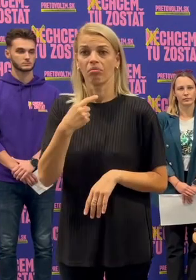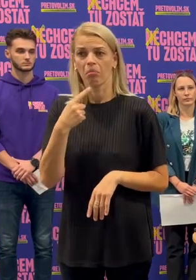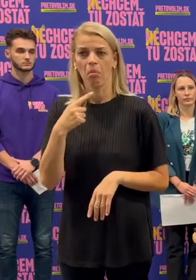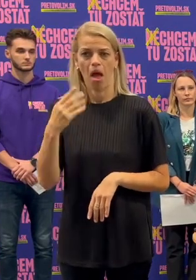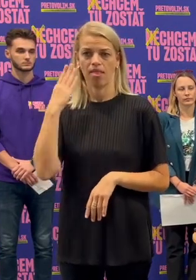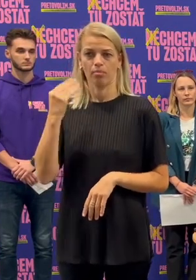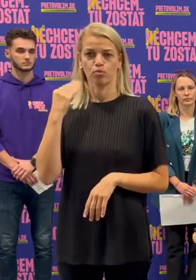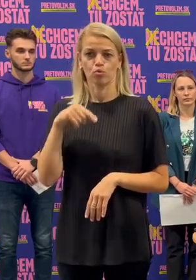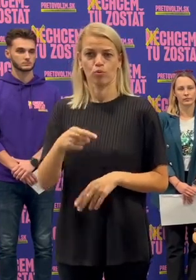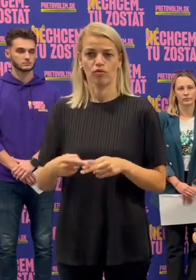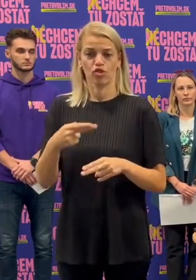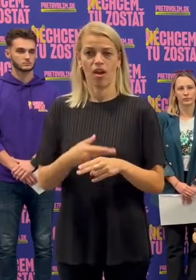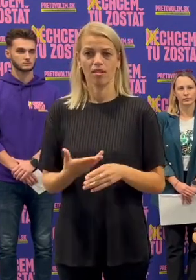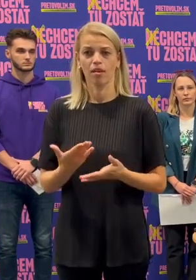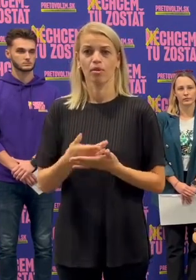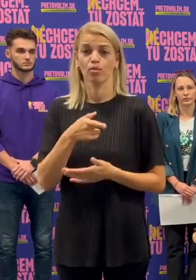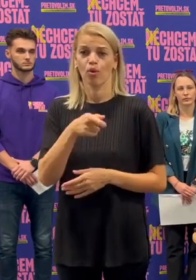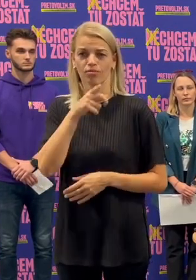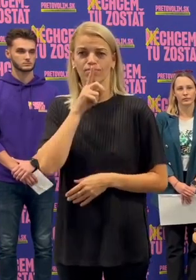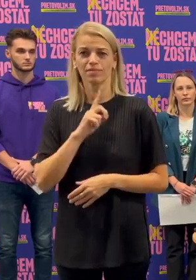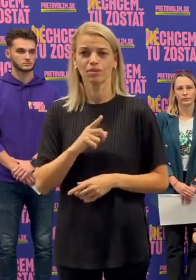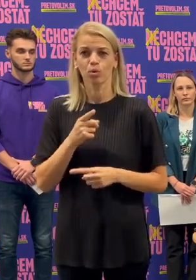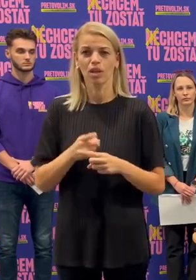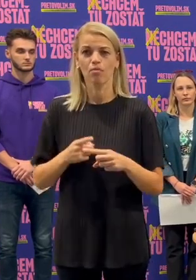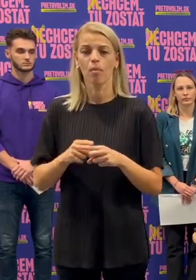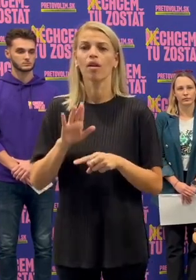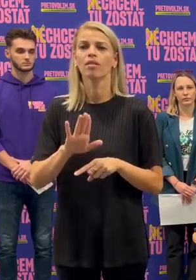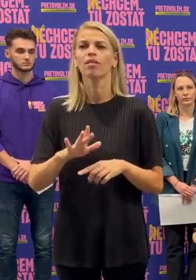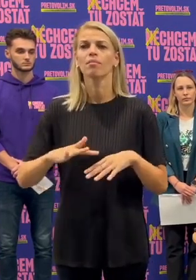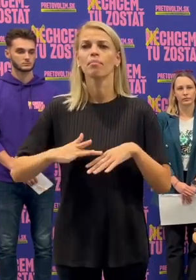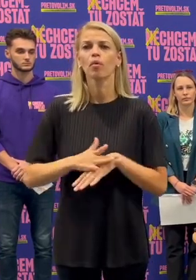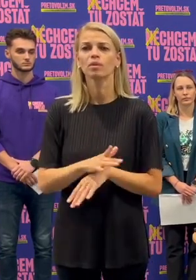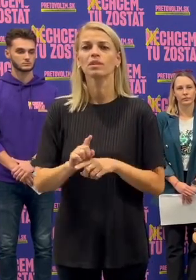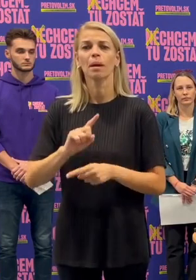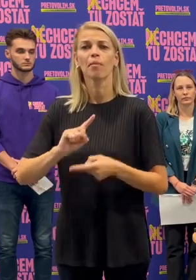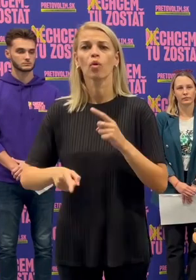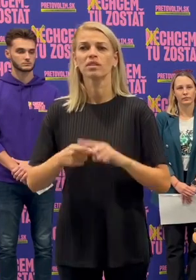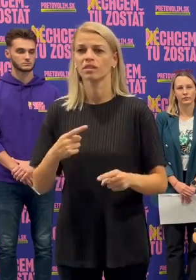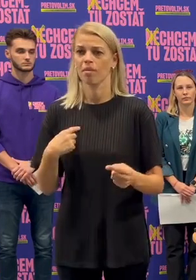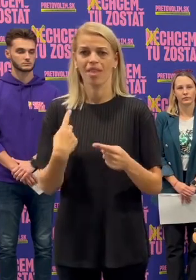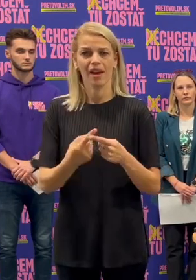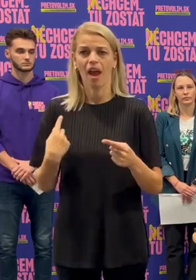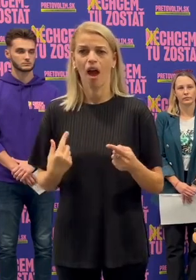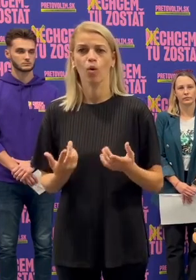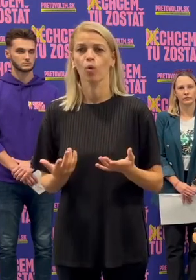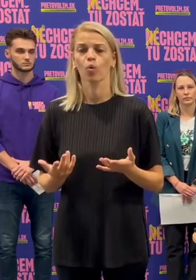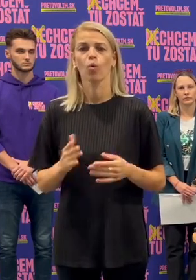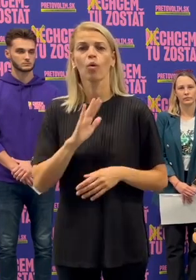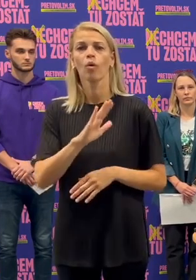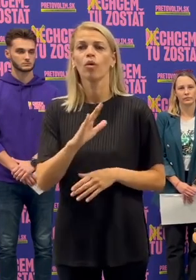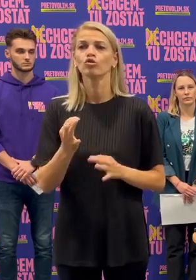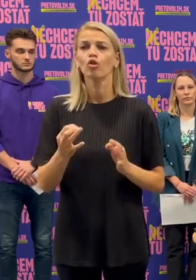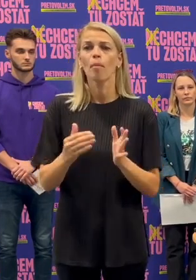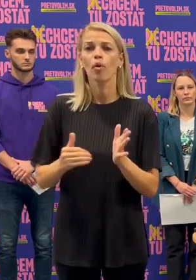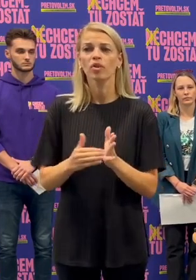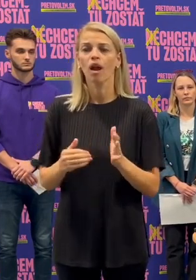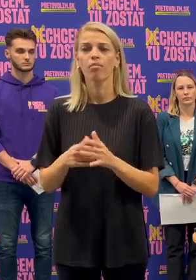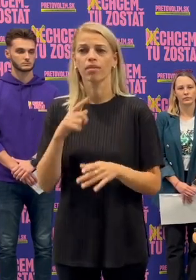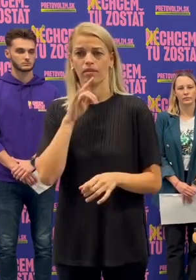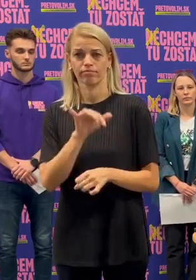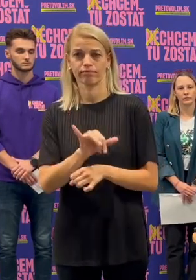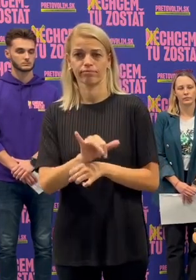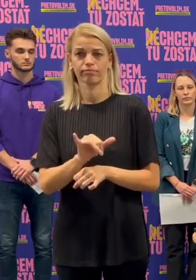krajine, čo je veľmi smutný moment, že majú pocit, že na nich politici a političky nereagujú, že nereflektujú na ich potreby a na to, čo oni